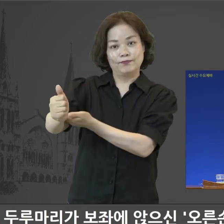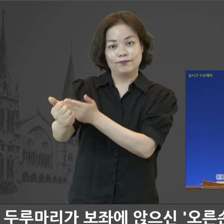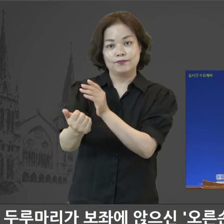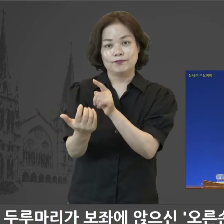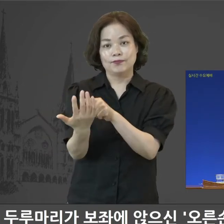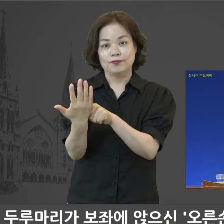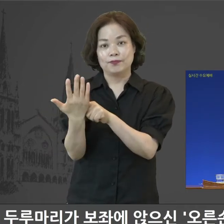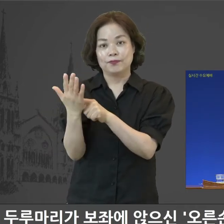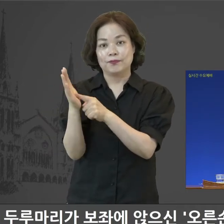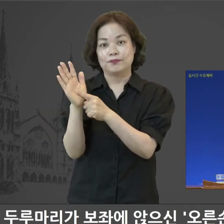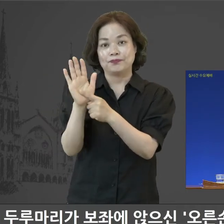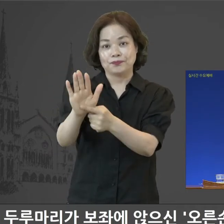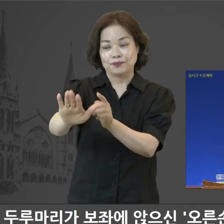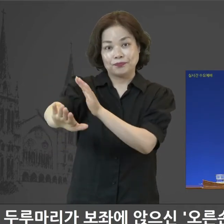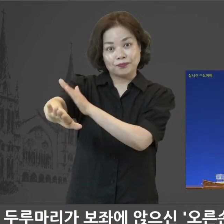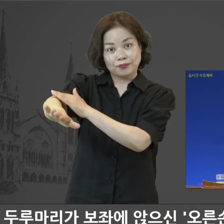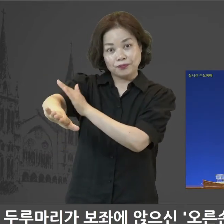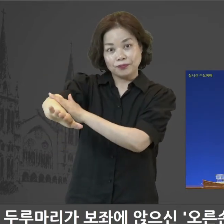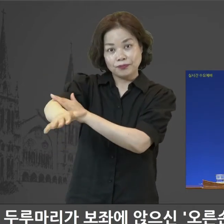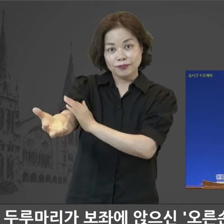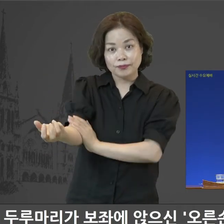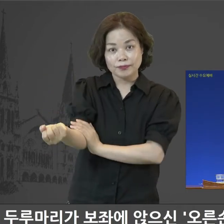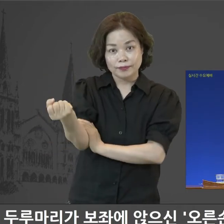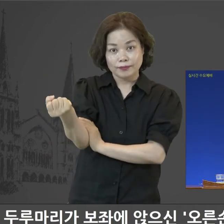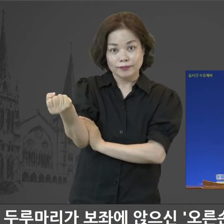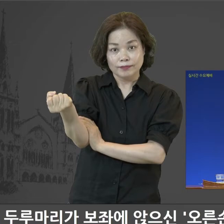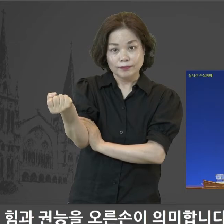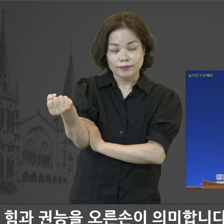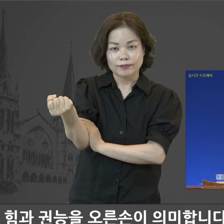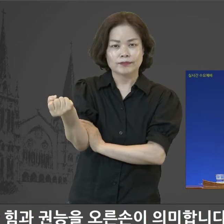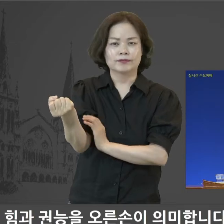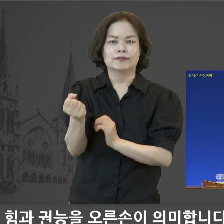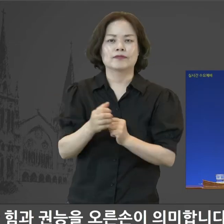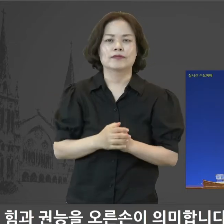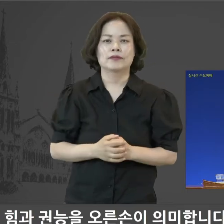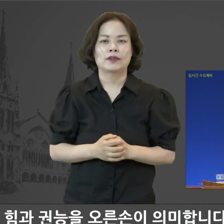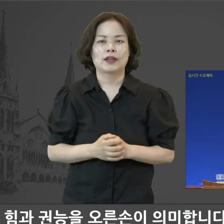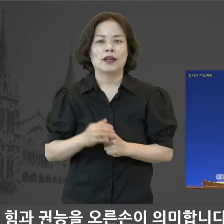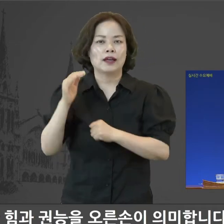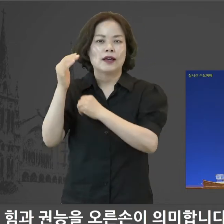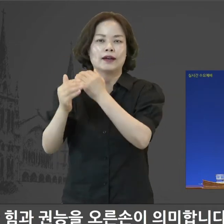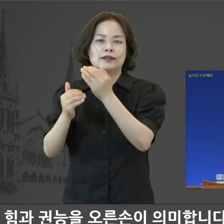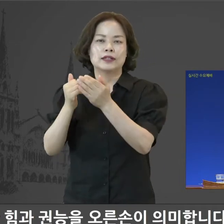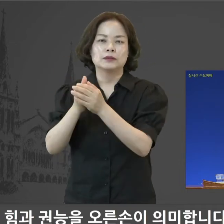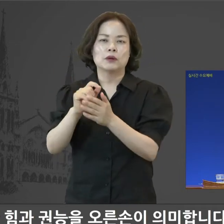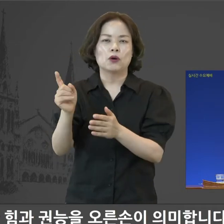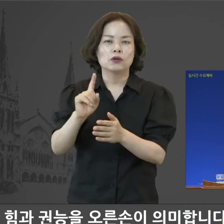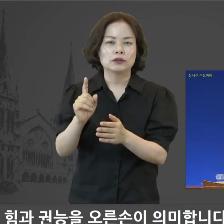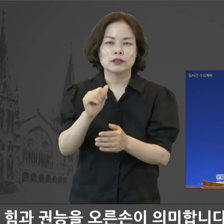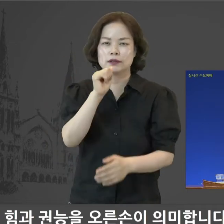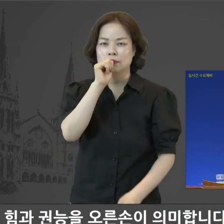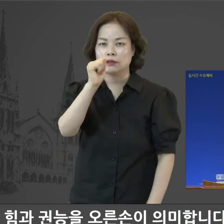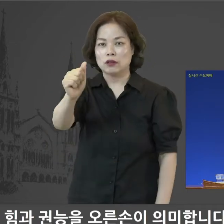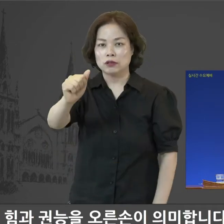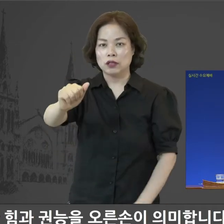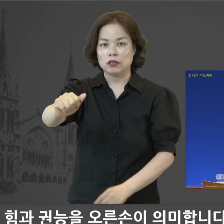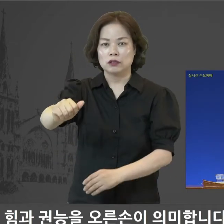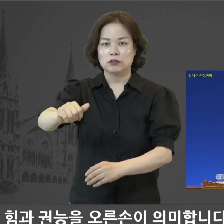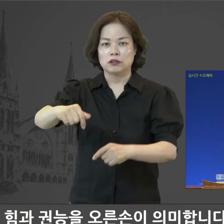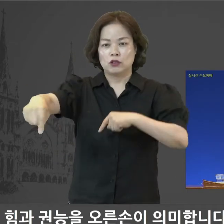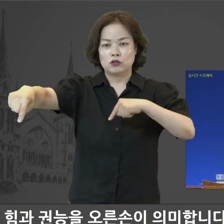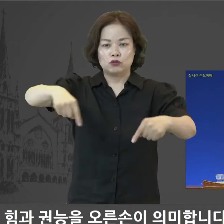상징하는 하나님의 오른손에 들려 있다는 것은 하나님의 어떤 이 절대